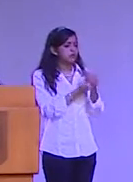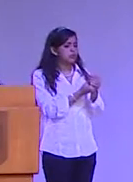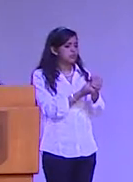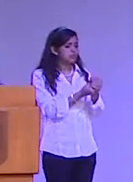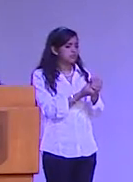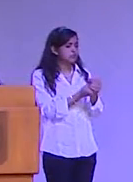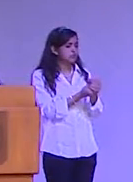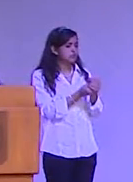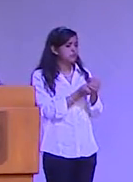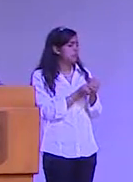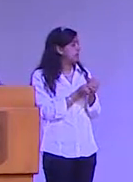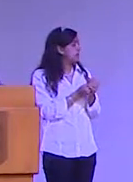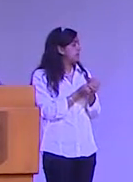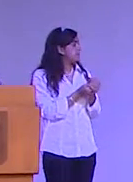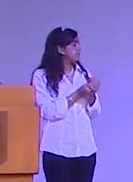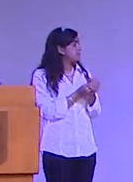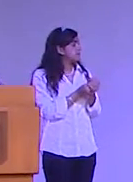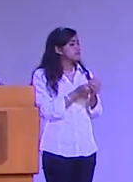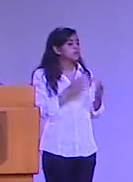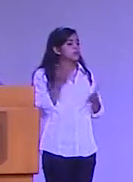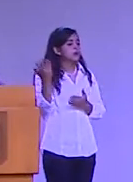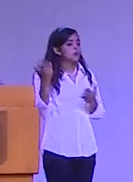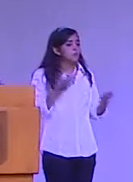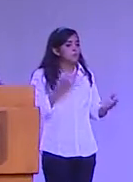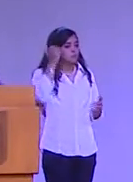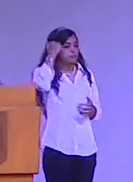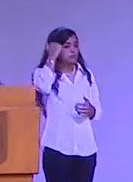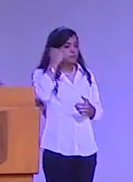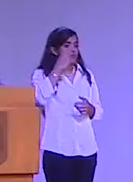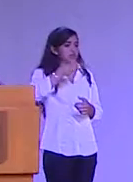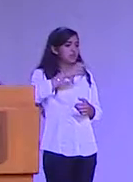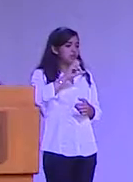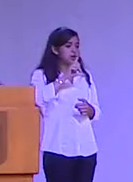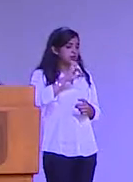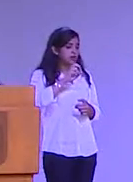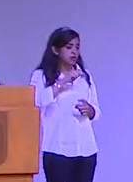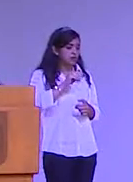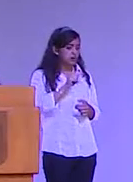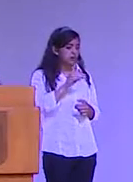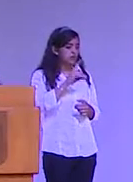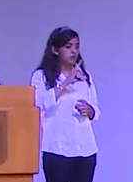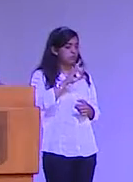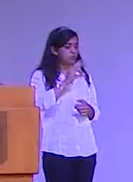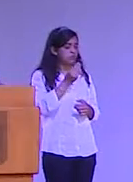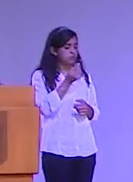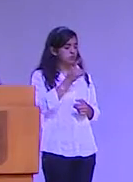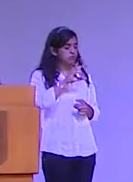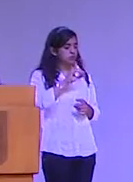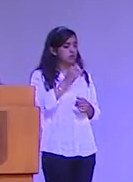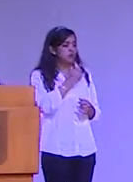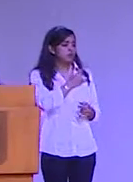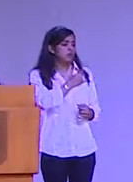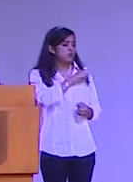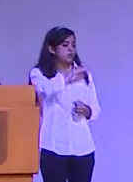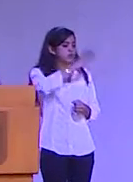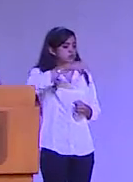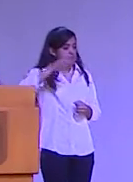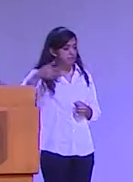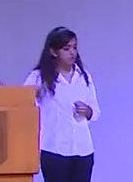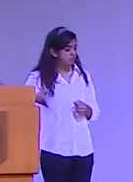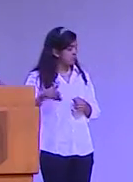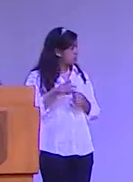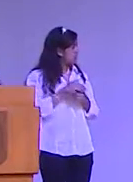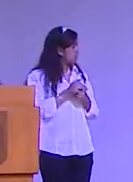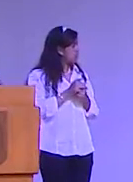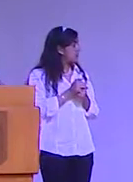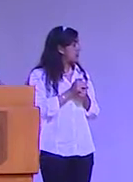Beatriz Elena Duque de la Universidad de Antioquia, quien compartirá una experiencia de transformación del rol del sujeto social